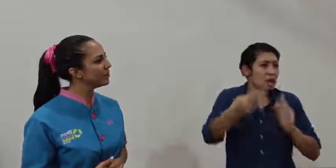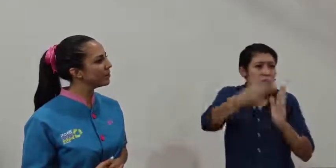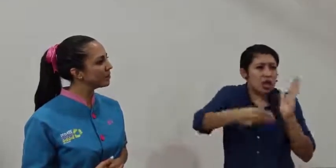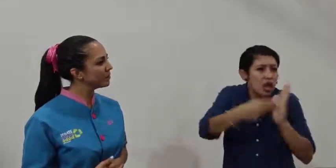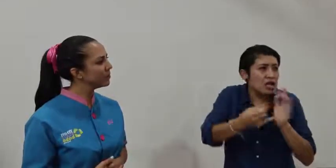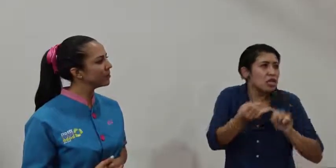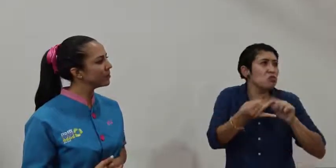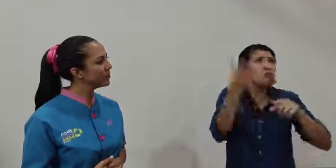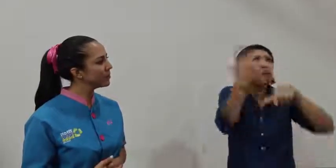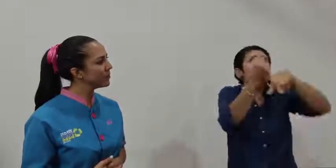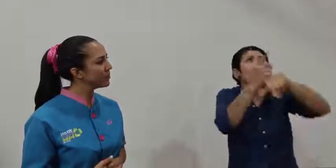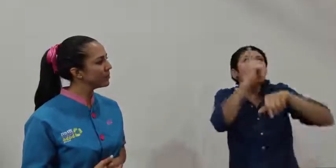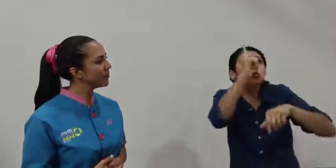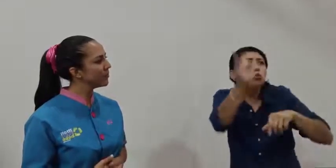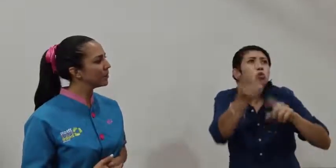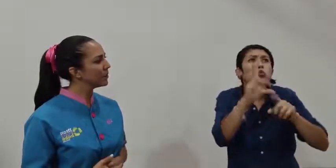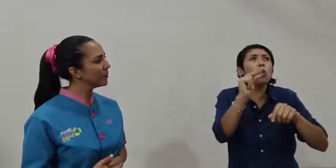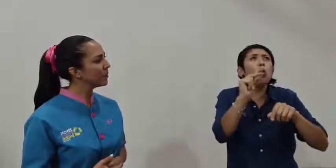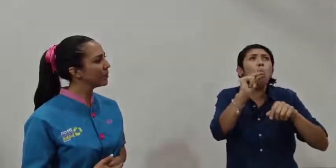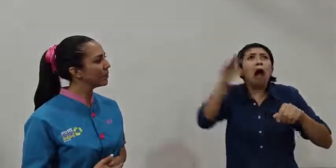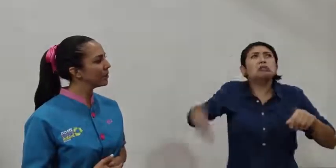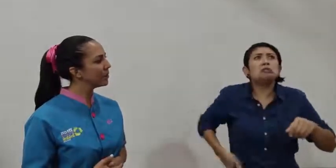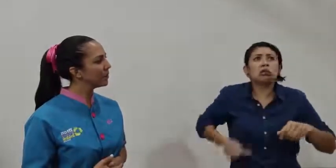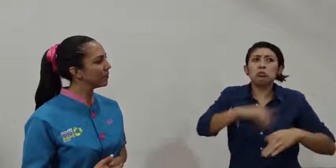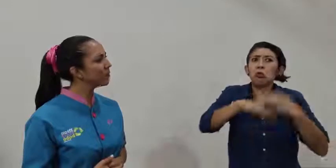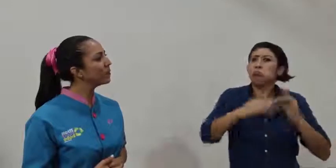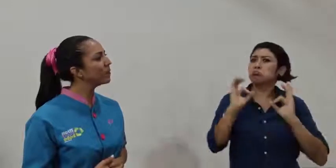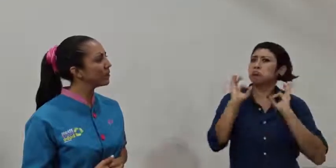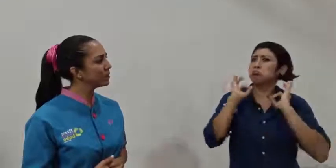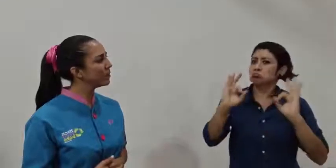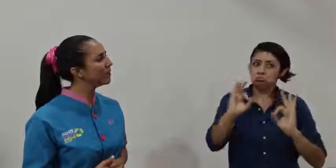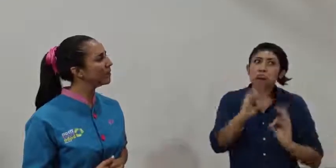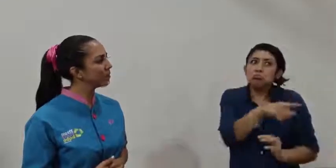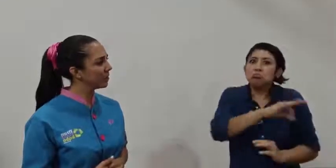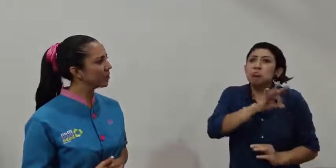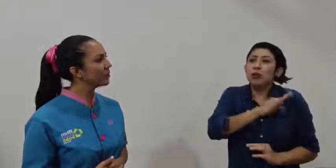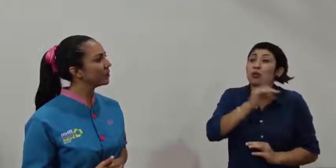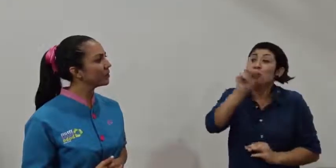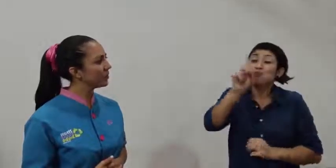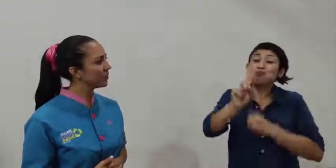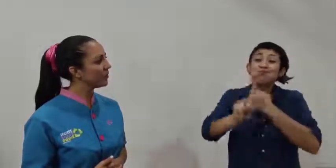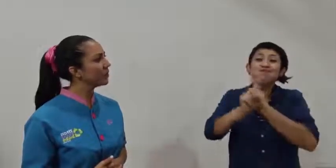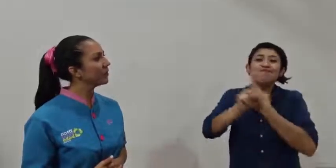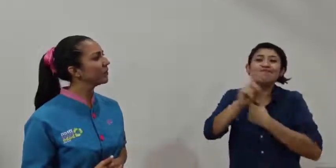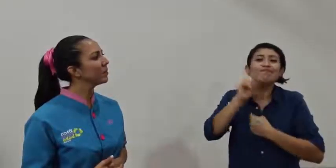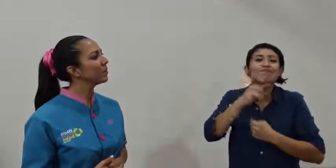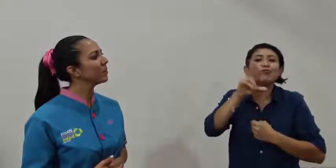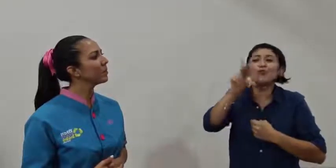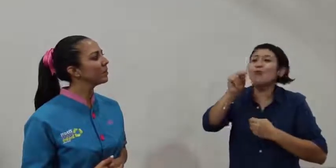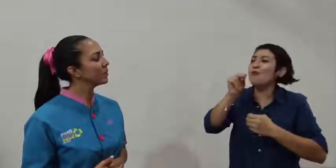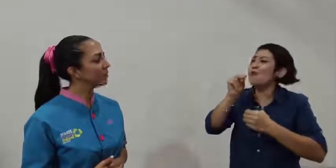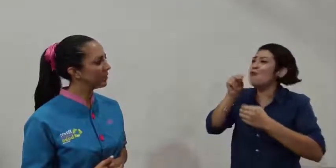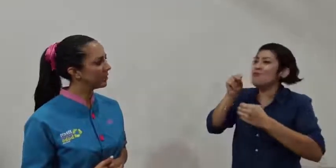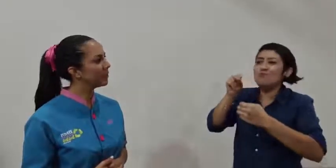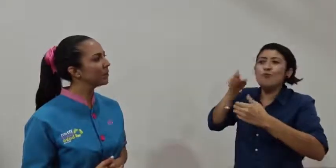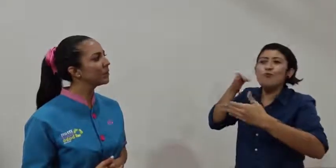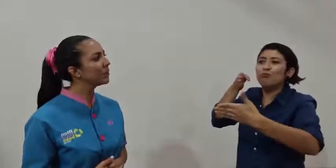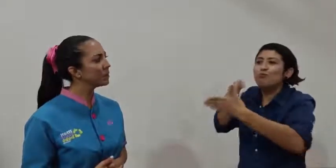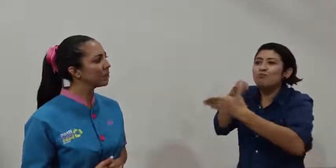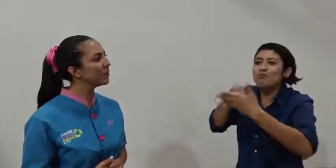sordas tenemos muchas habilidades, podemos ser lo que sea, mecánicos, diseñadores, chef, lo que sea. Lo único que no